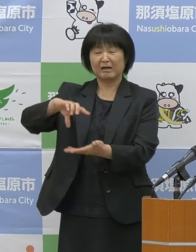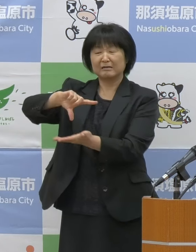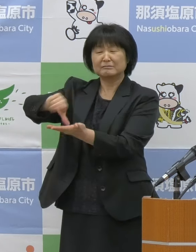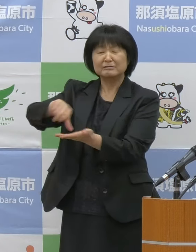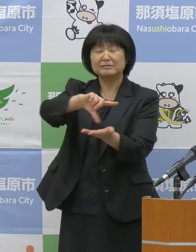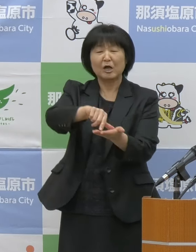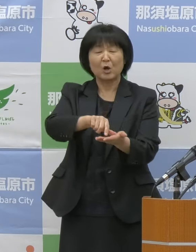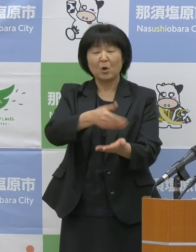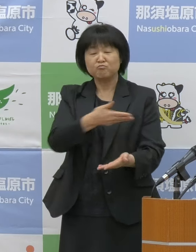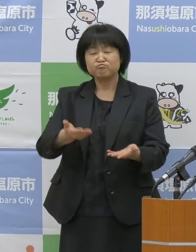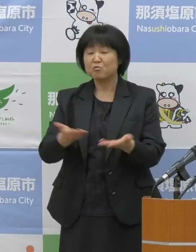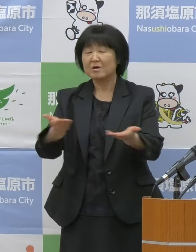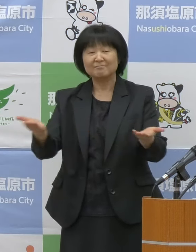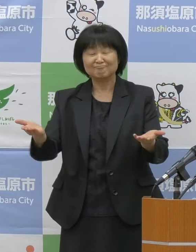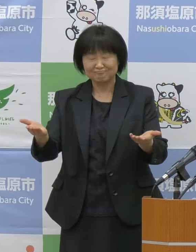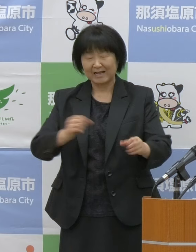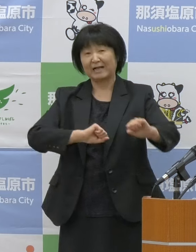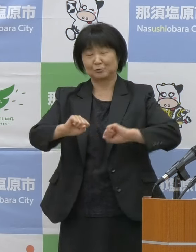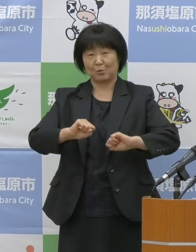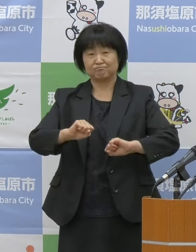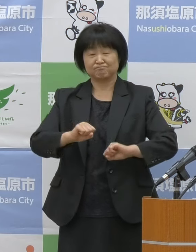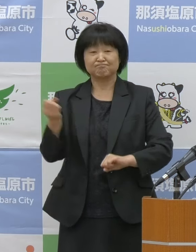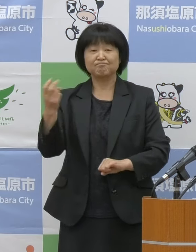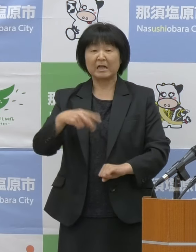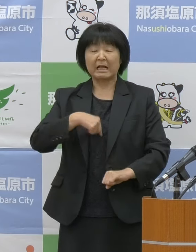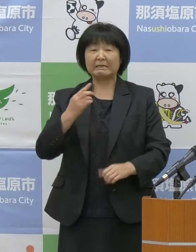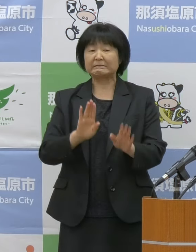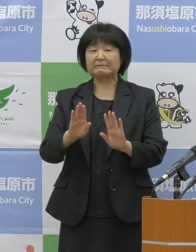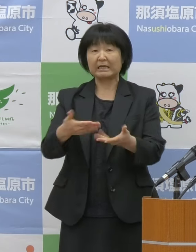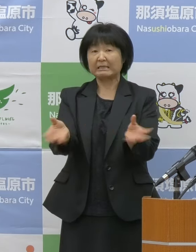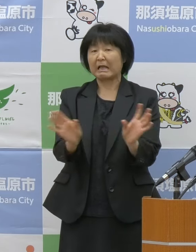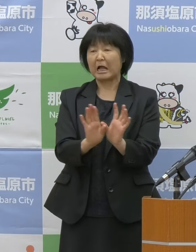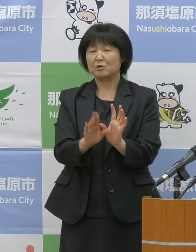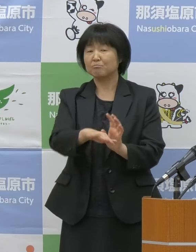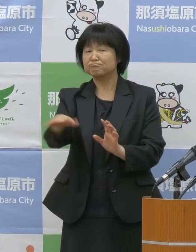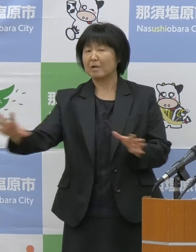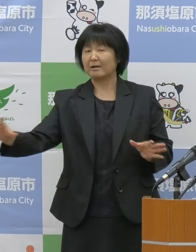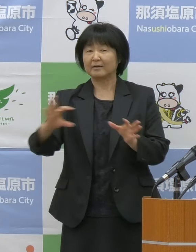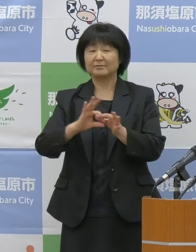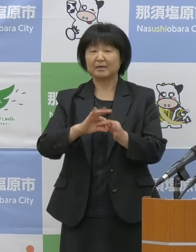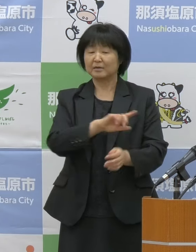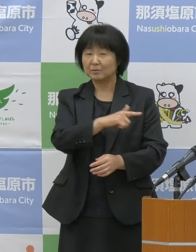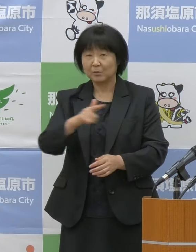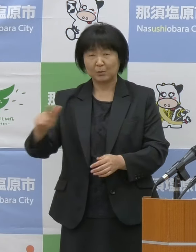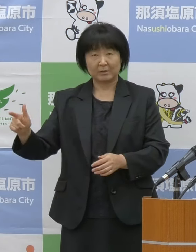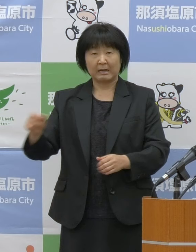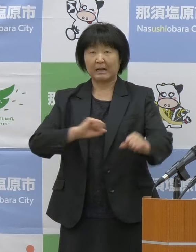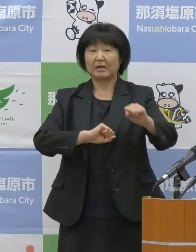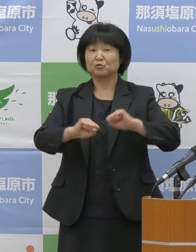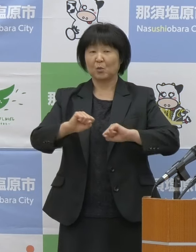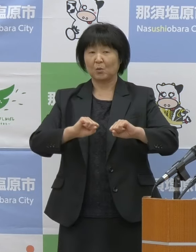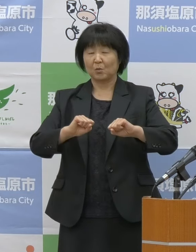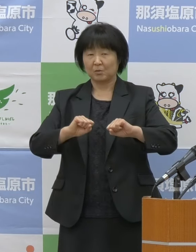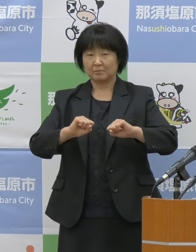活動、そして自衛隊の皆さんともですね、連携してさまざまな活動を